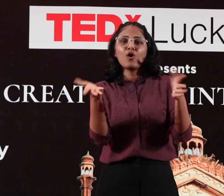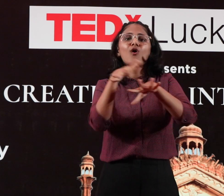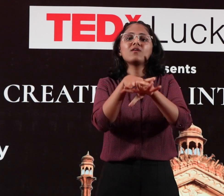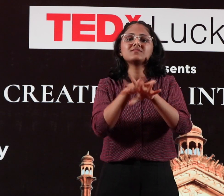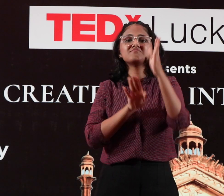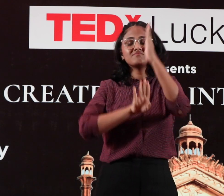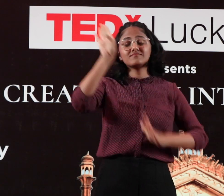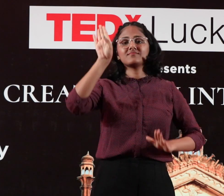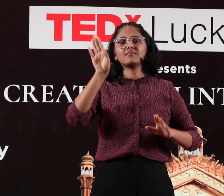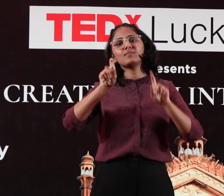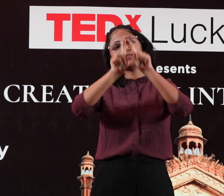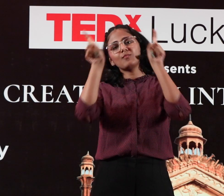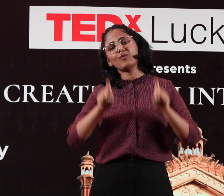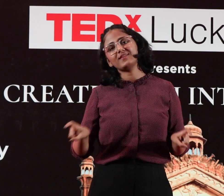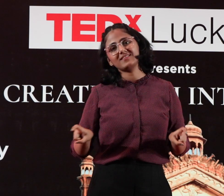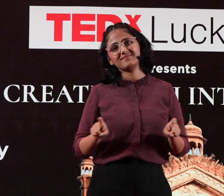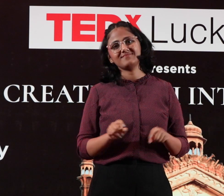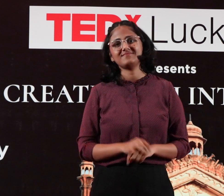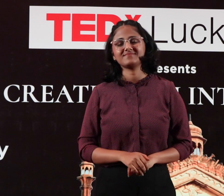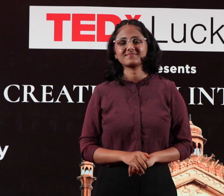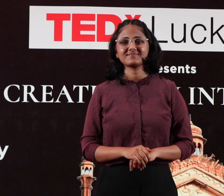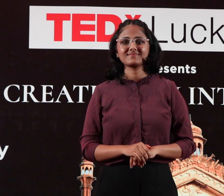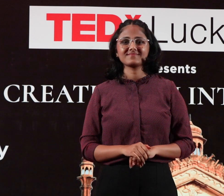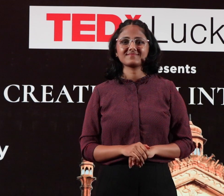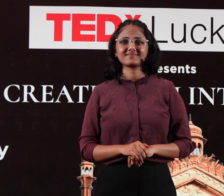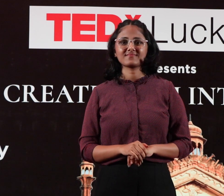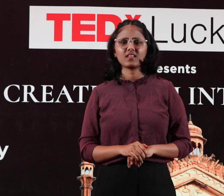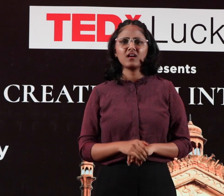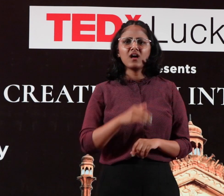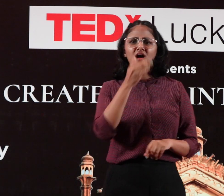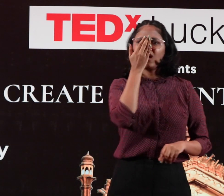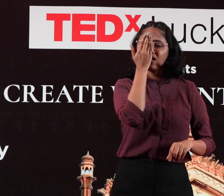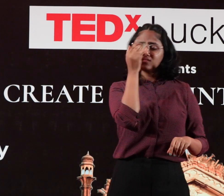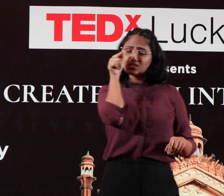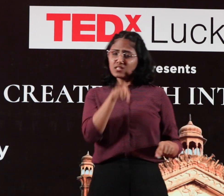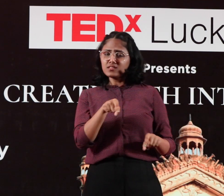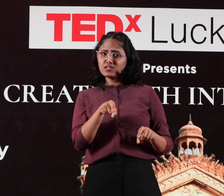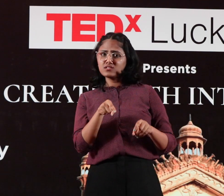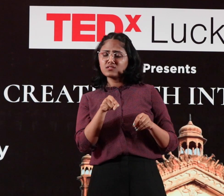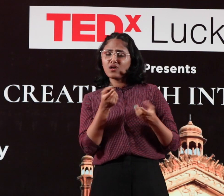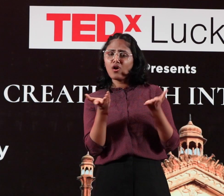इस मॉडल जो एक होलिस्टिक नाम रूप इसलिए दिया हुआ है क्योंकि इसके 4 स्टेक होल्डर हैं, 4 मेन पिलर हैं.